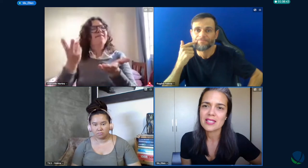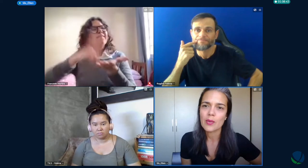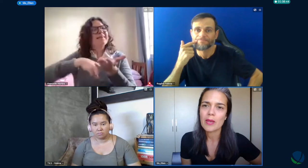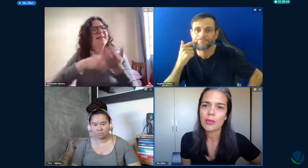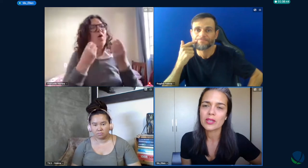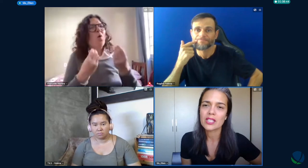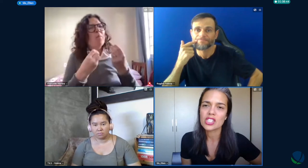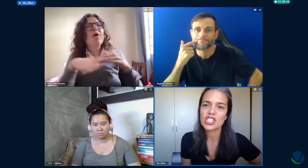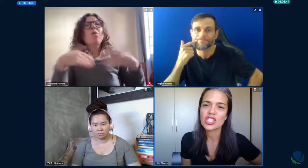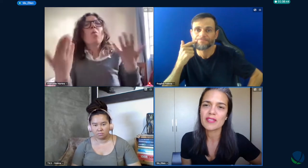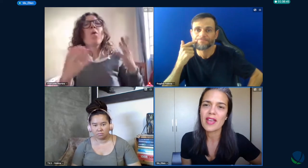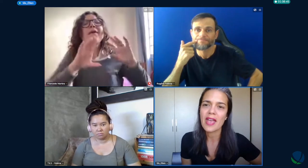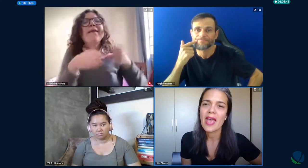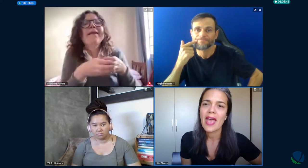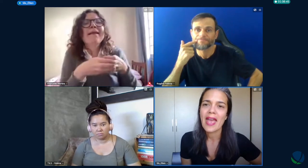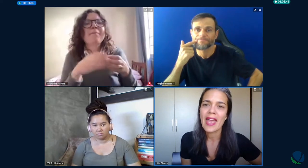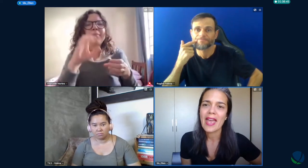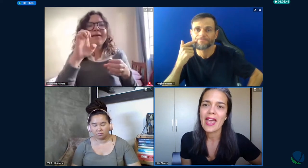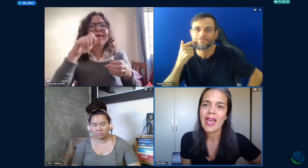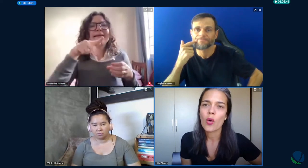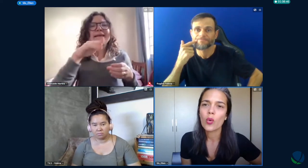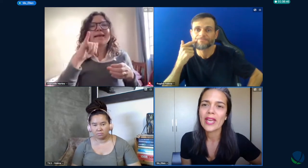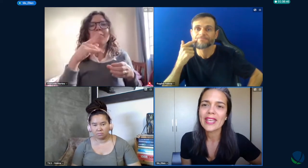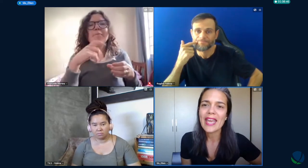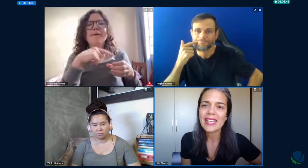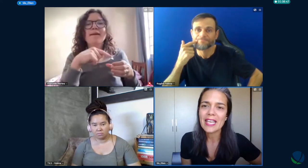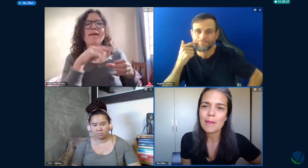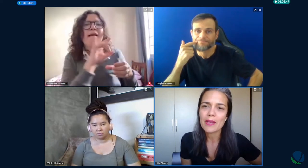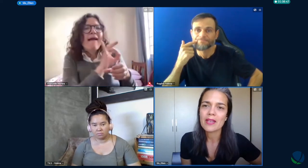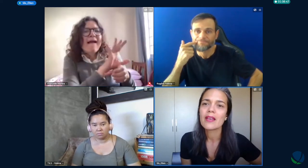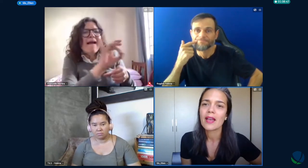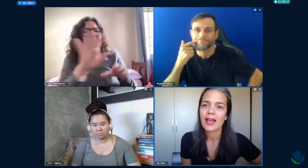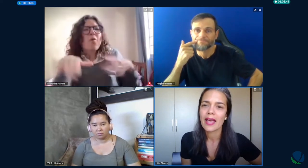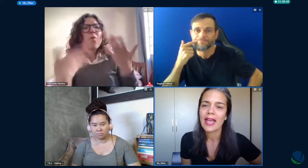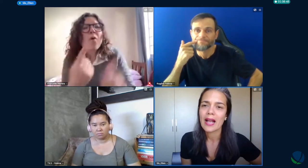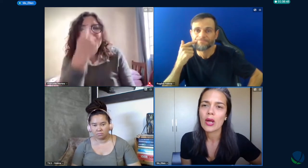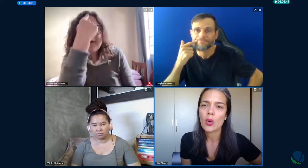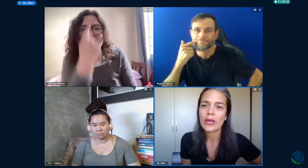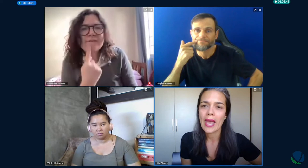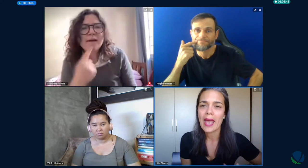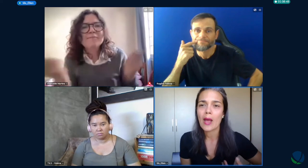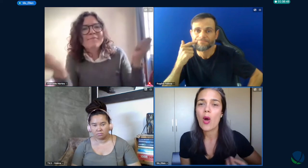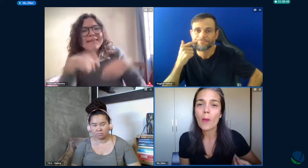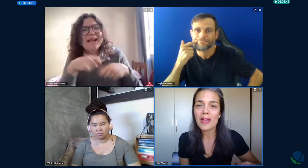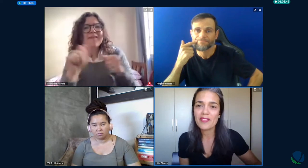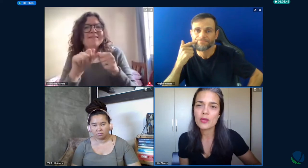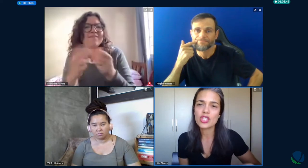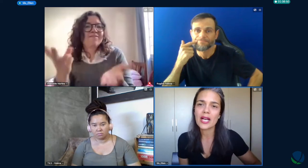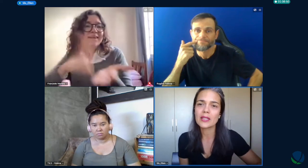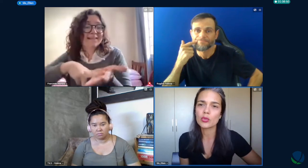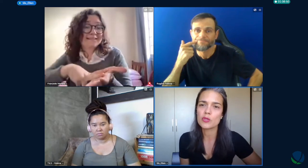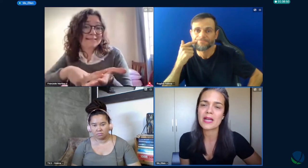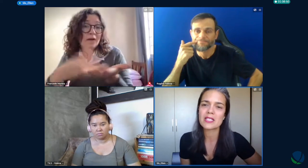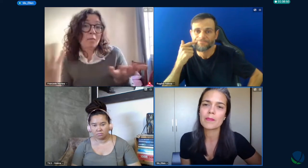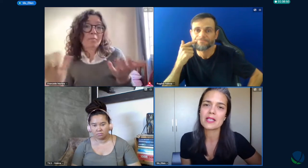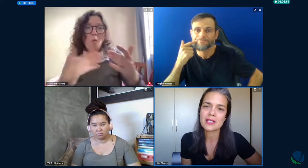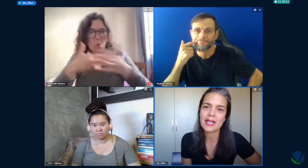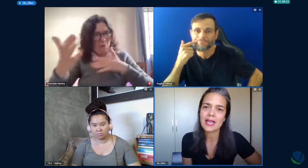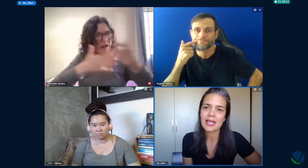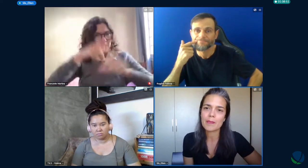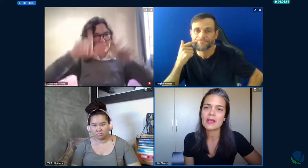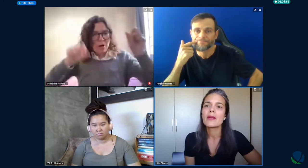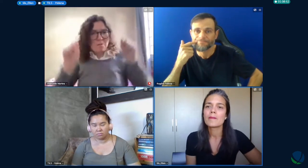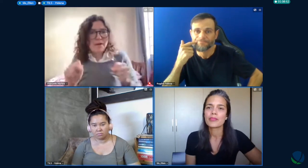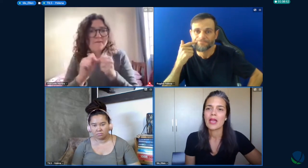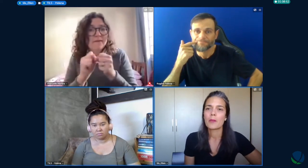essa validação, é importante a gente ver o que que a equipe, qual é o perfil de cada um dos participantes